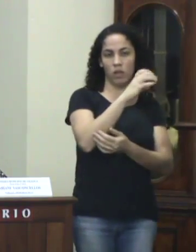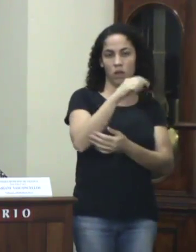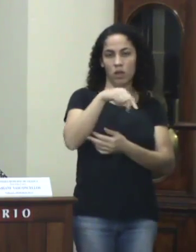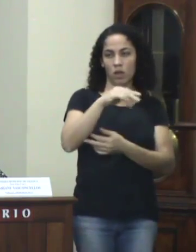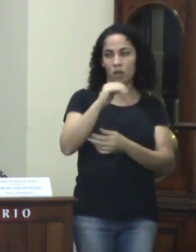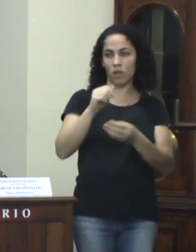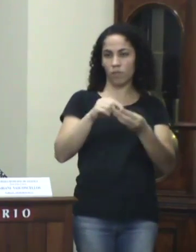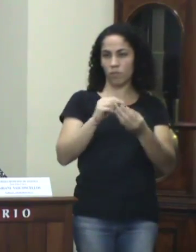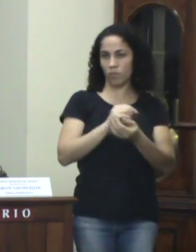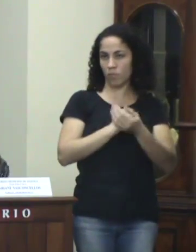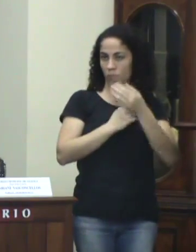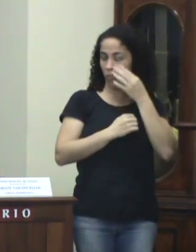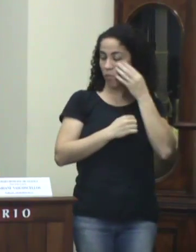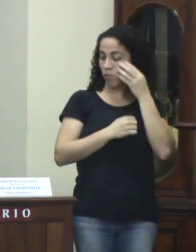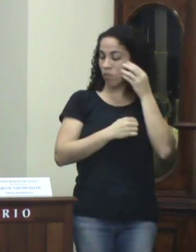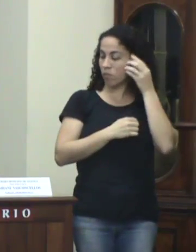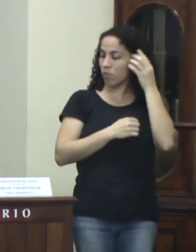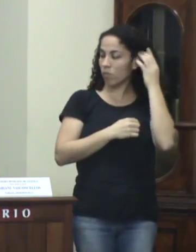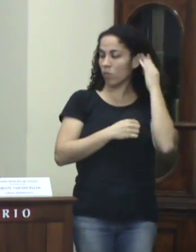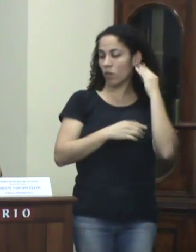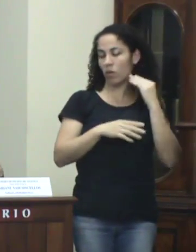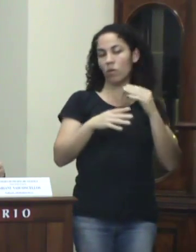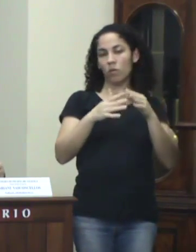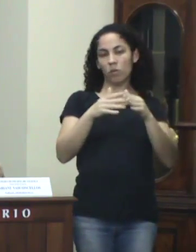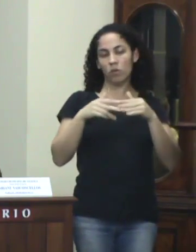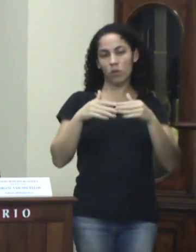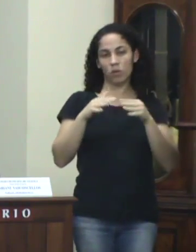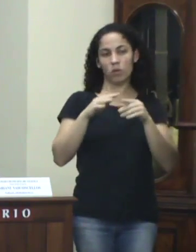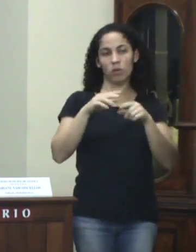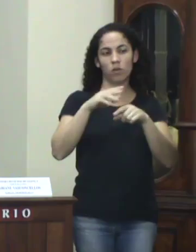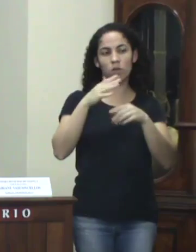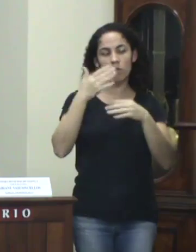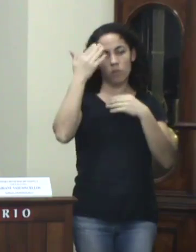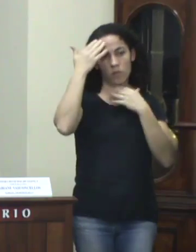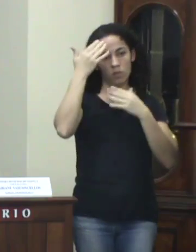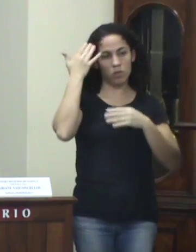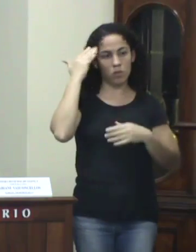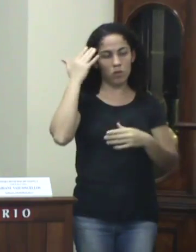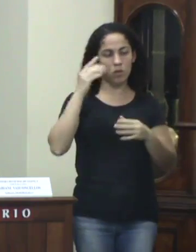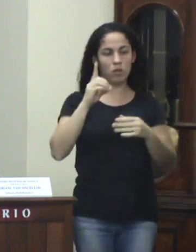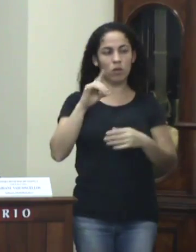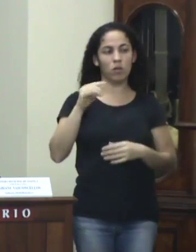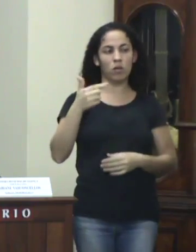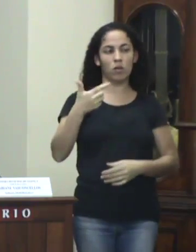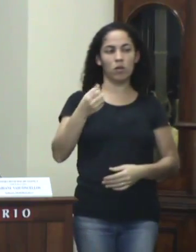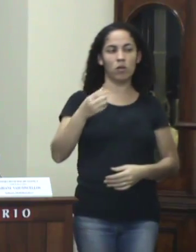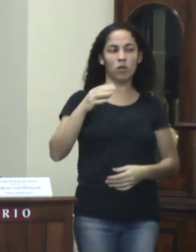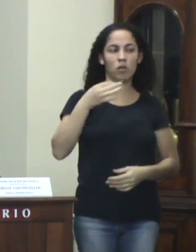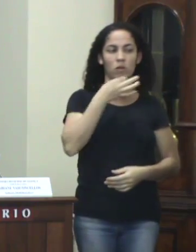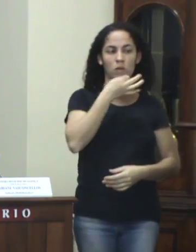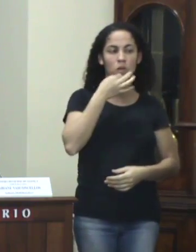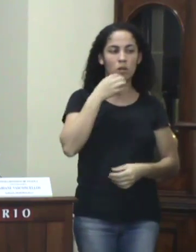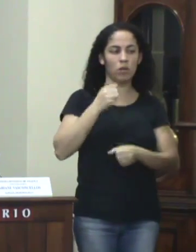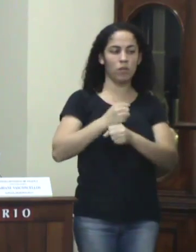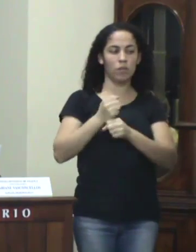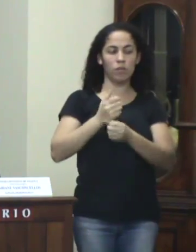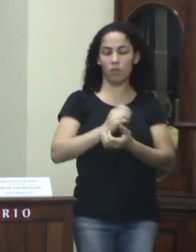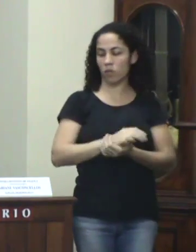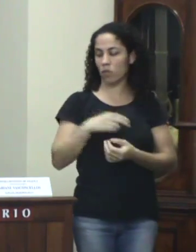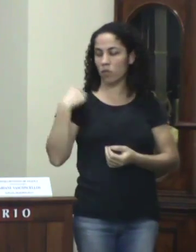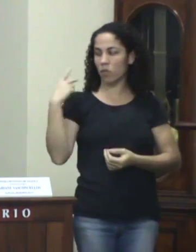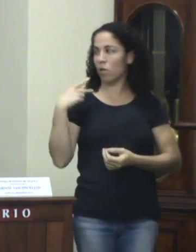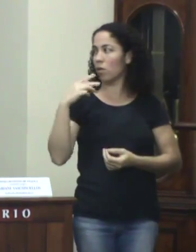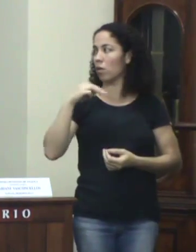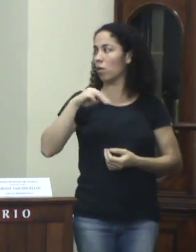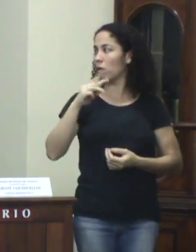principais ambulâncias. Desta forma, venho em nome de todos solicitar o exposto acima. Sala das sessões, 20 de setembro de 2018,